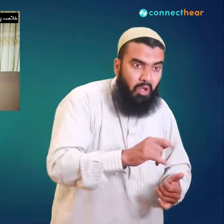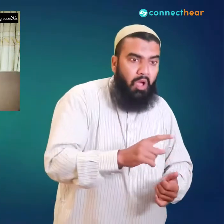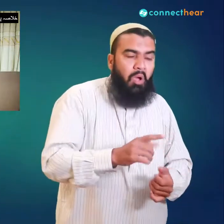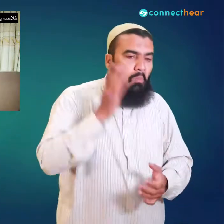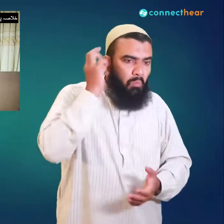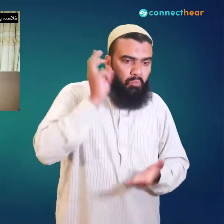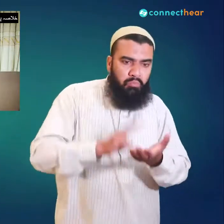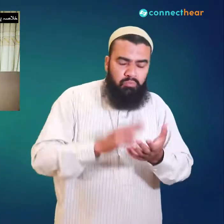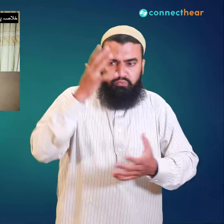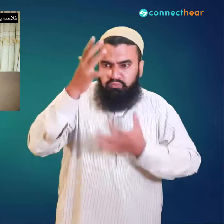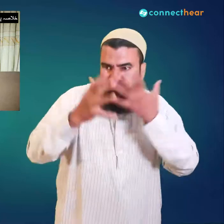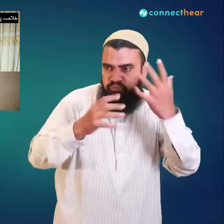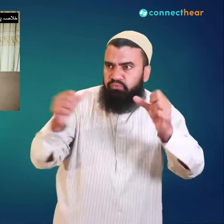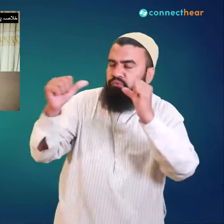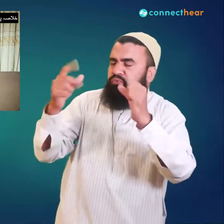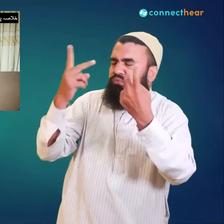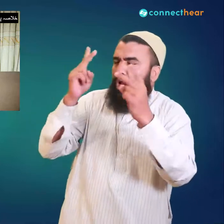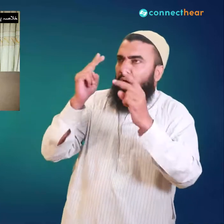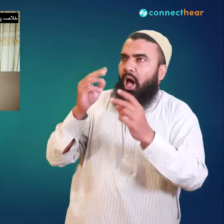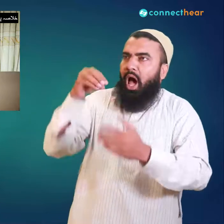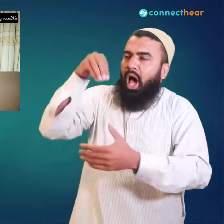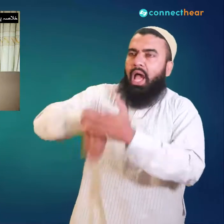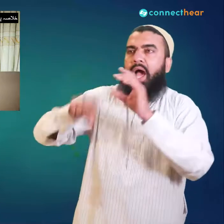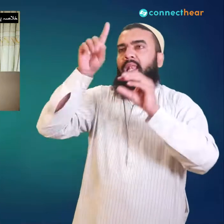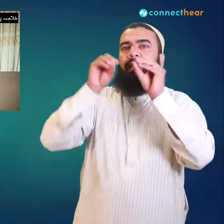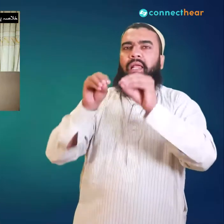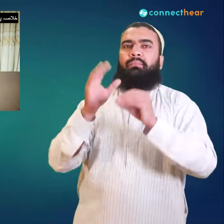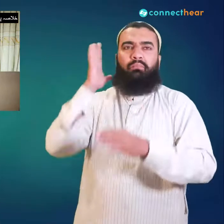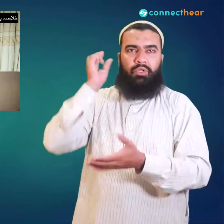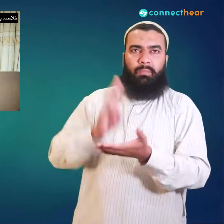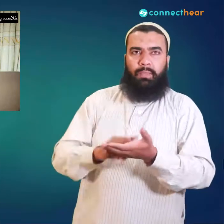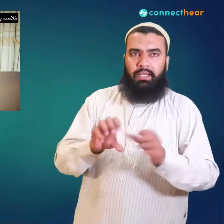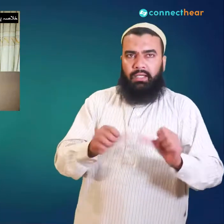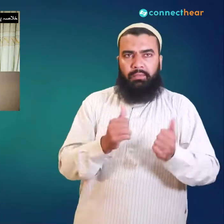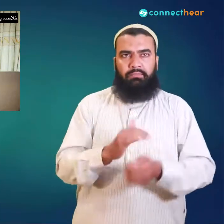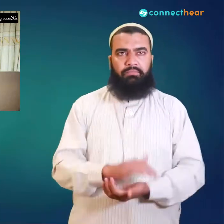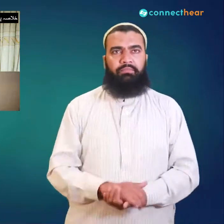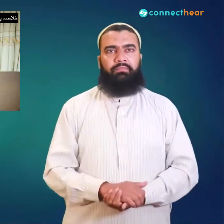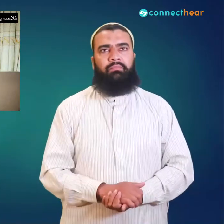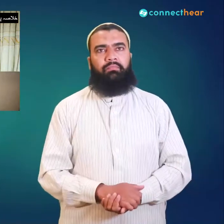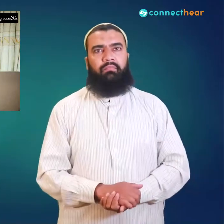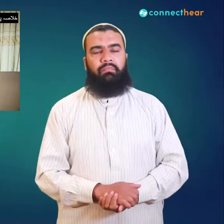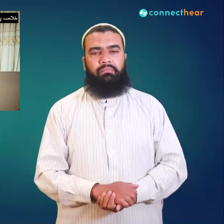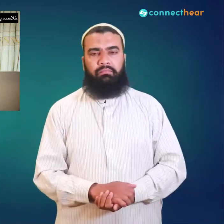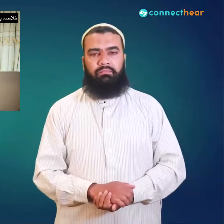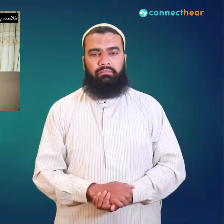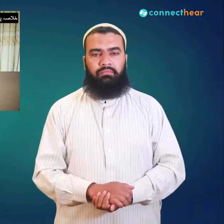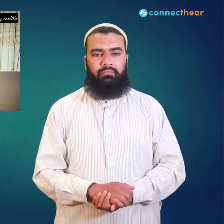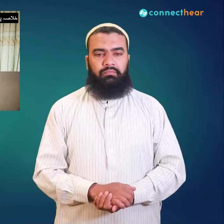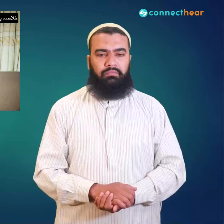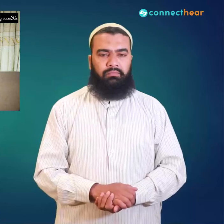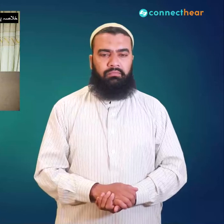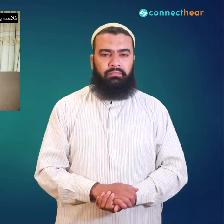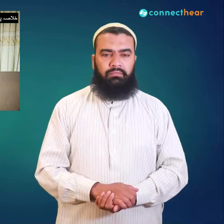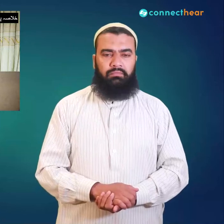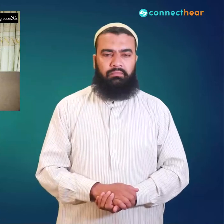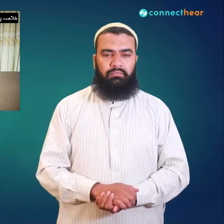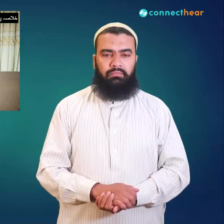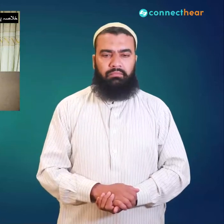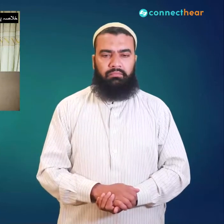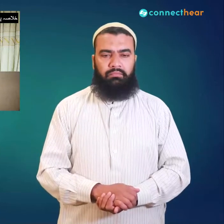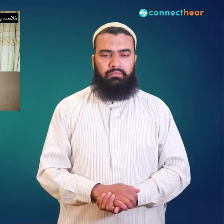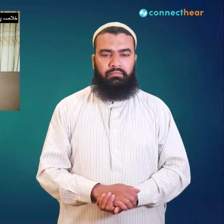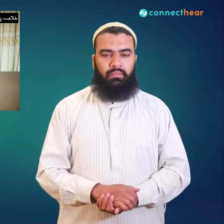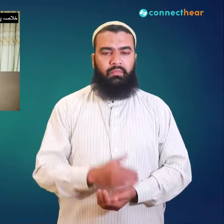رکوع 11، آیت نمبر 34-35، والذین یکنزون الذہب والفضہ ولا ينفقونہا فی